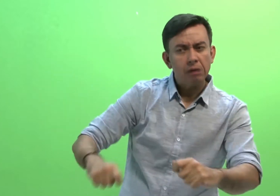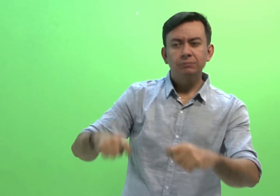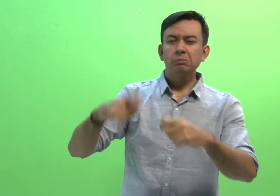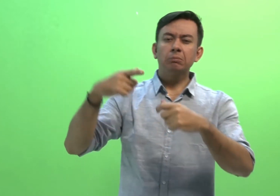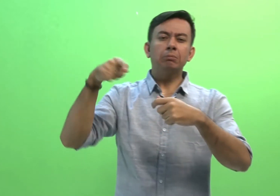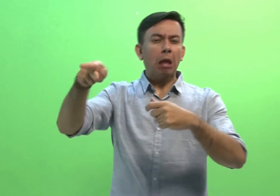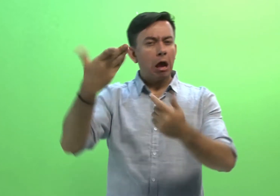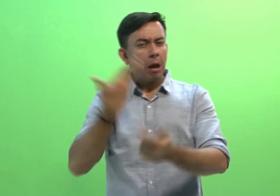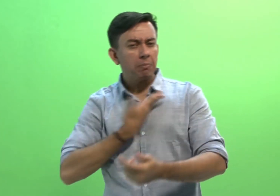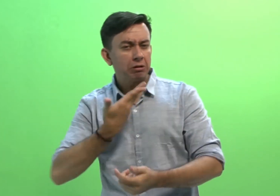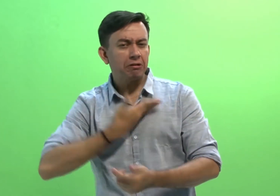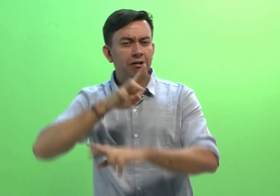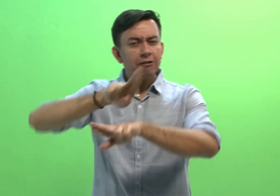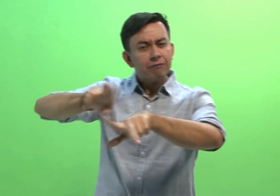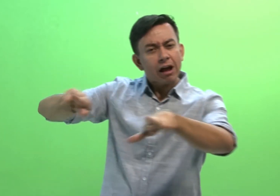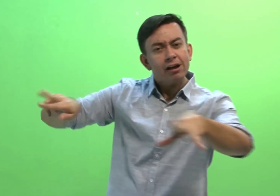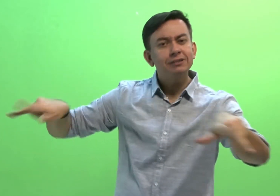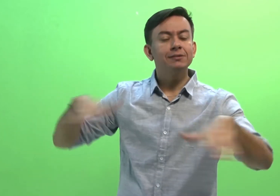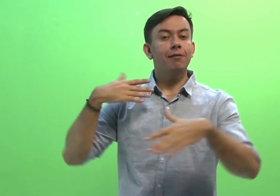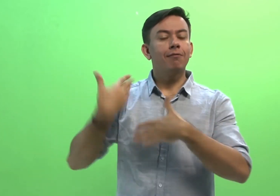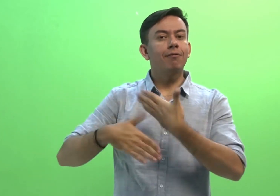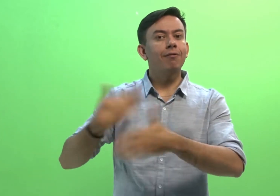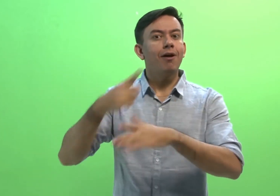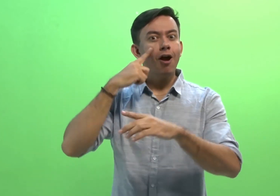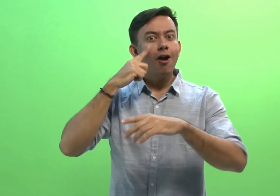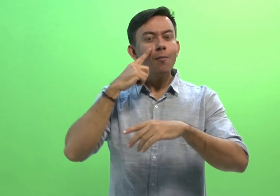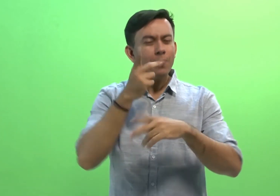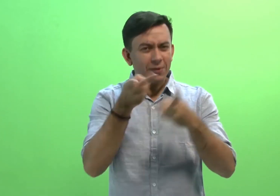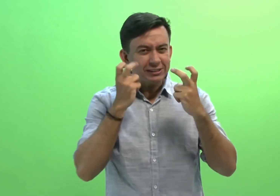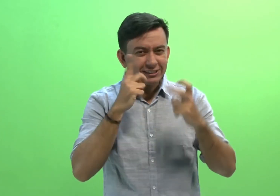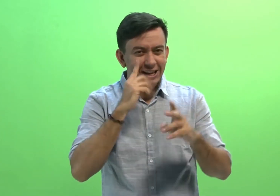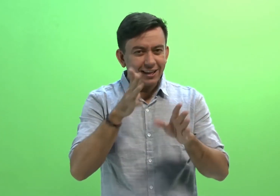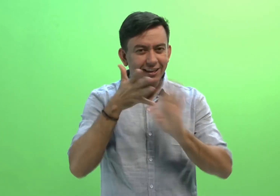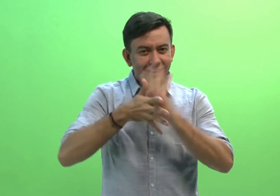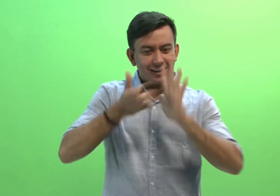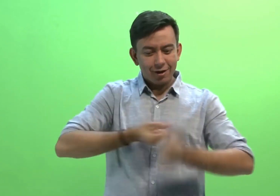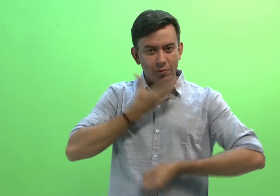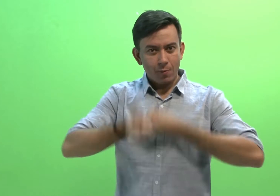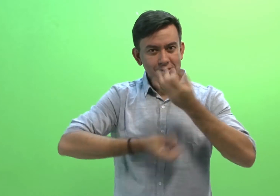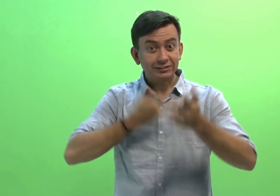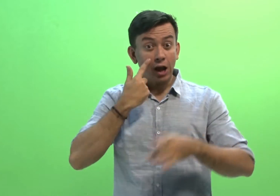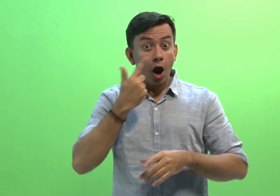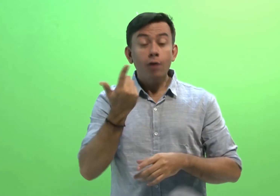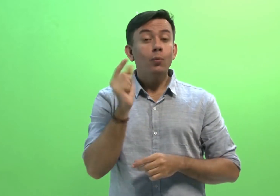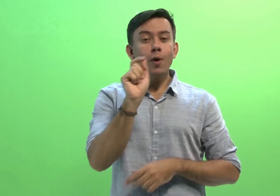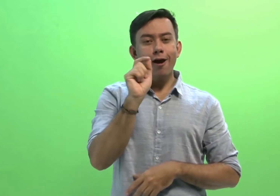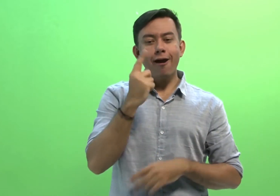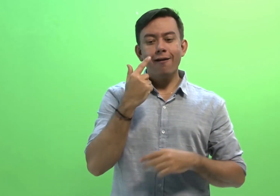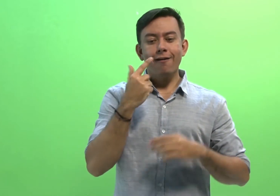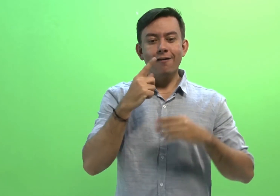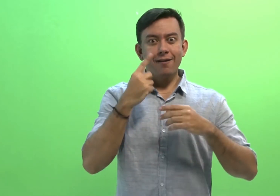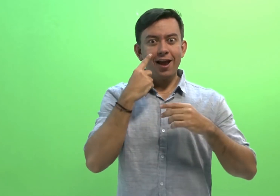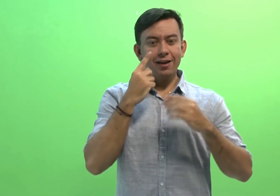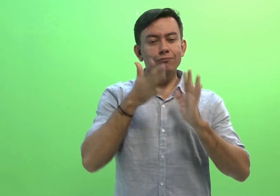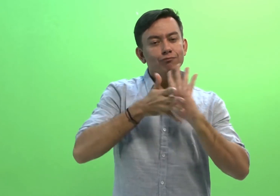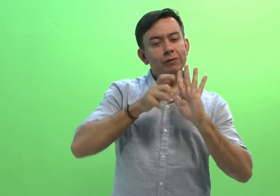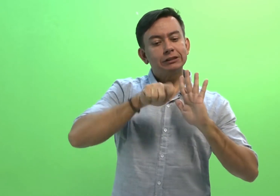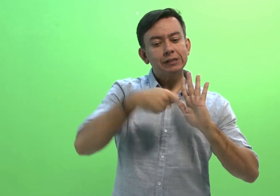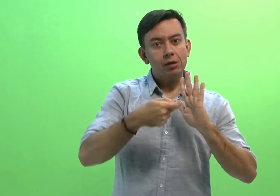cozinhar, é capaz de cuidar de uma casa, tem N amigos. Perceberam como essa produção